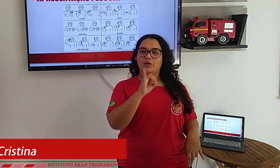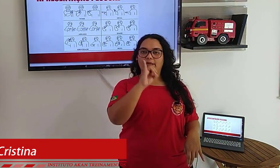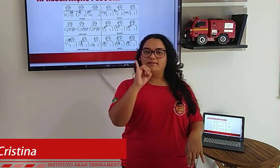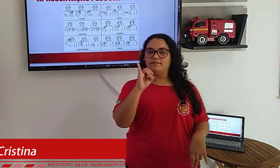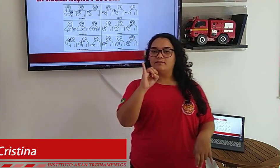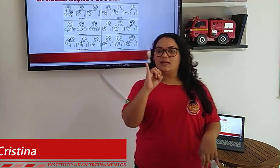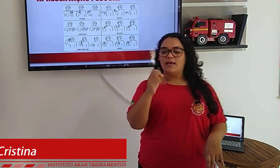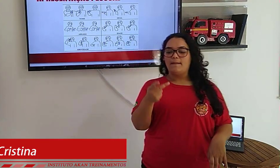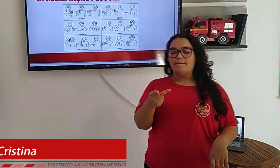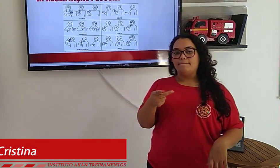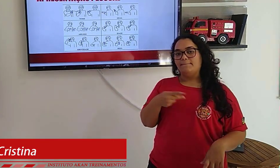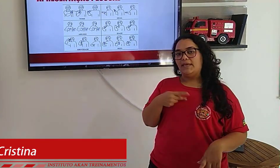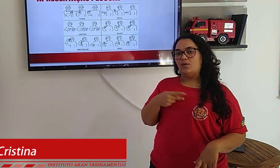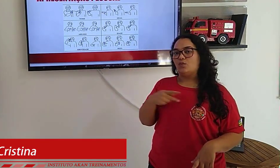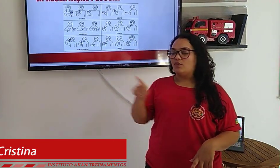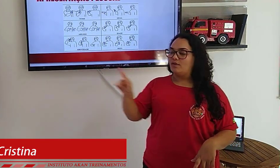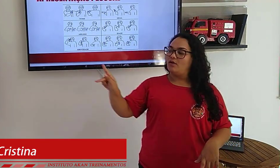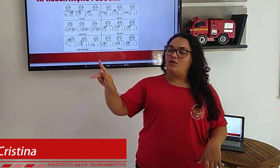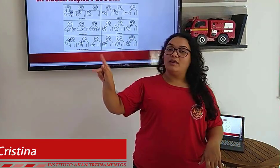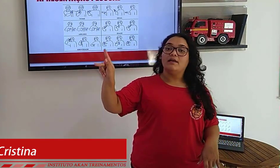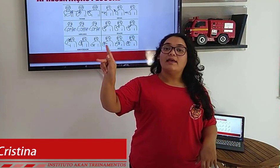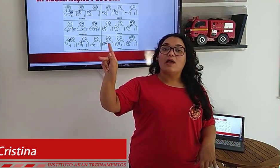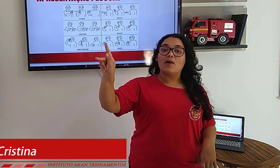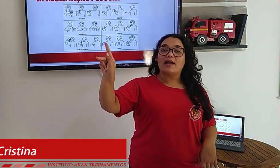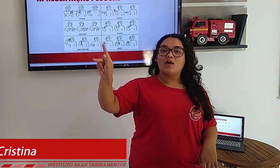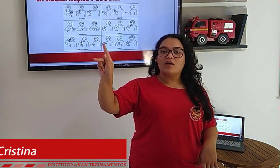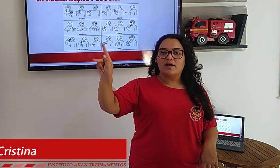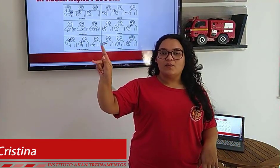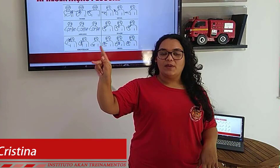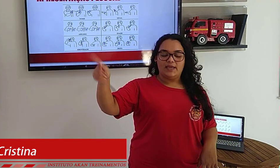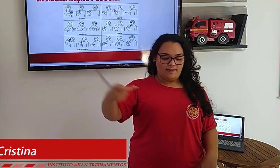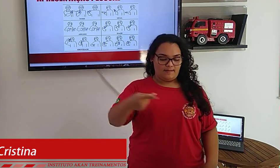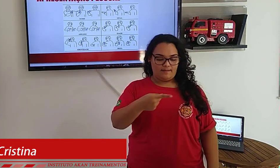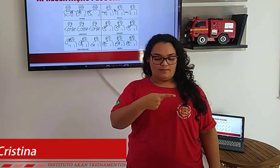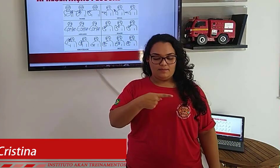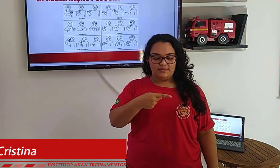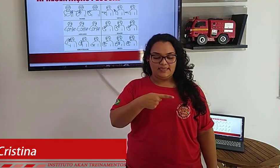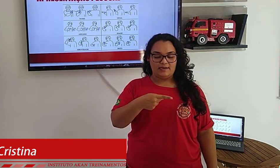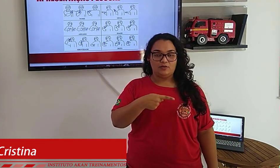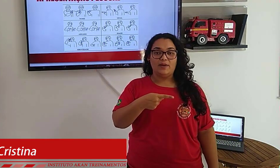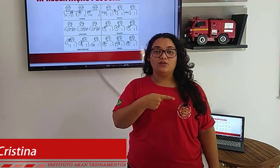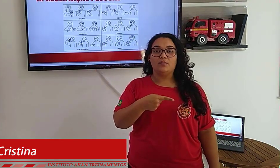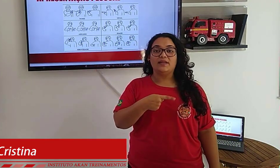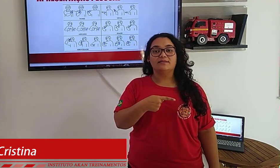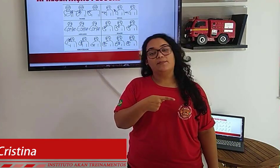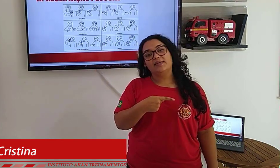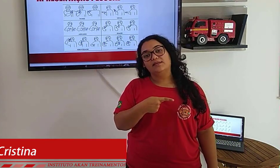Oi, meu, olha, é o H, o K e o P. No meio do P você representa o